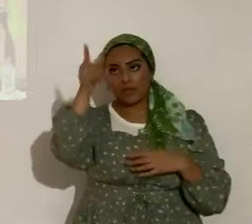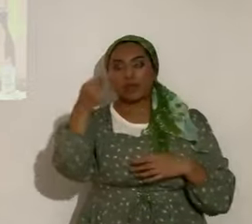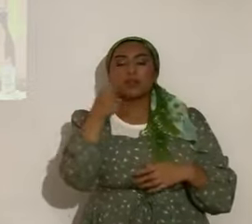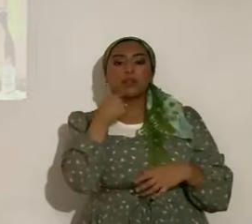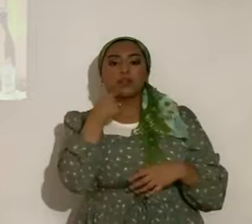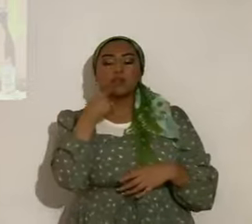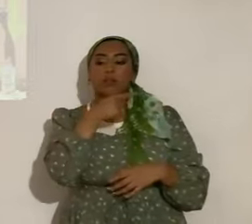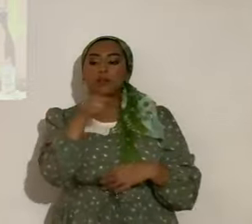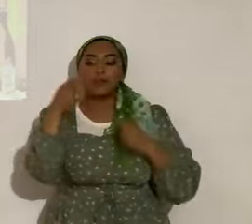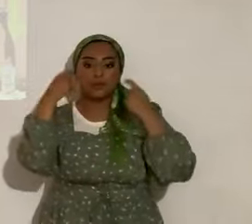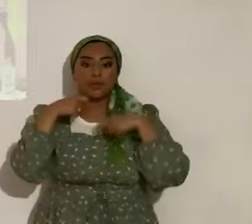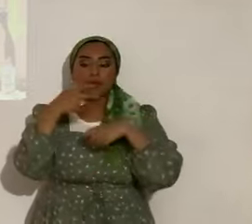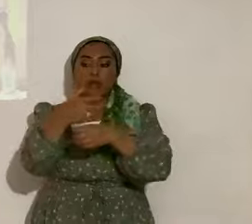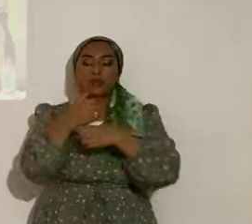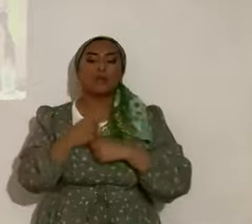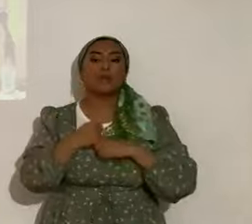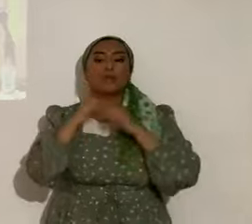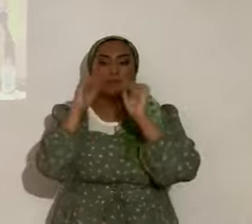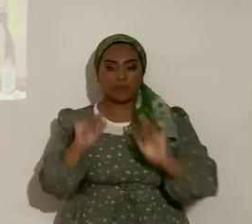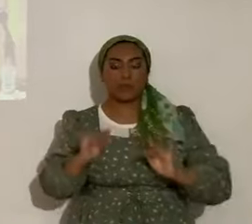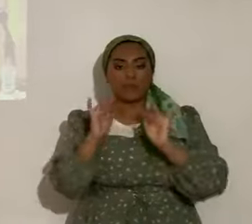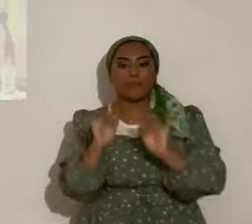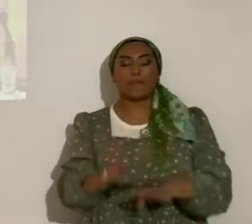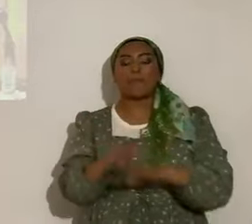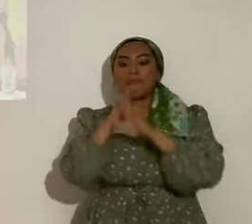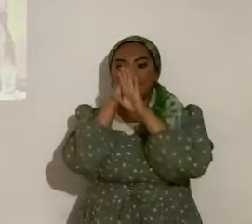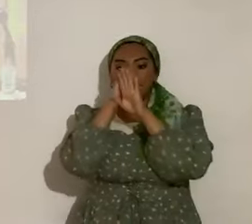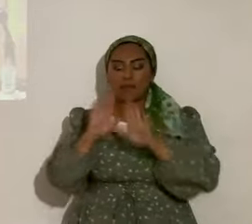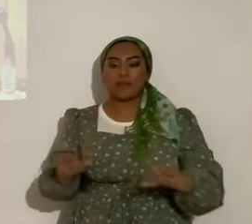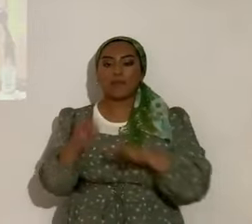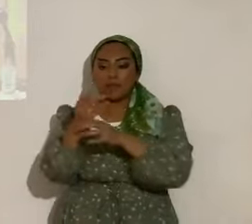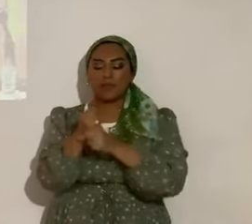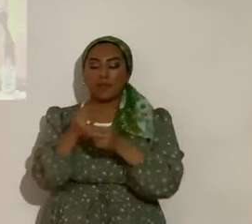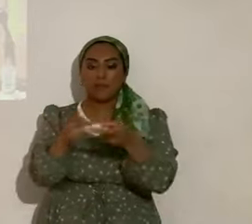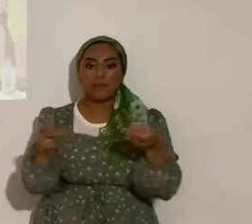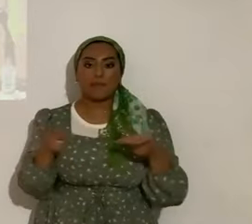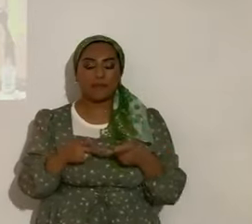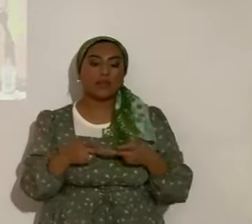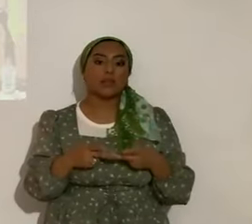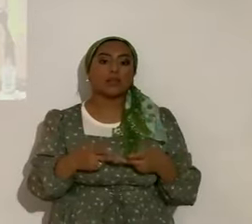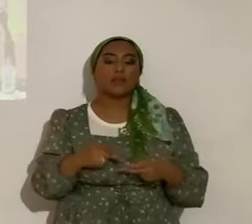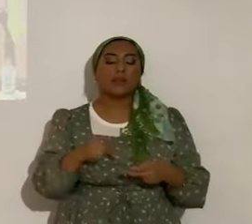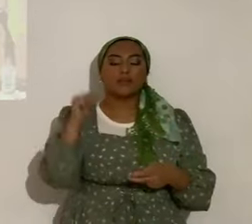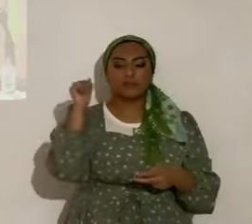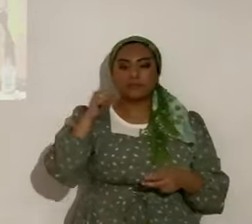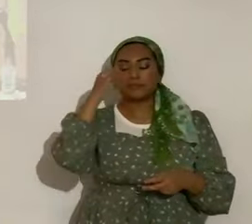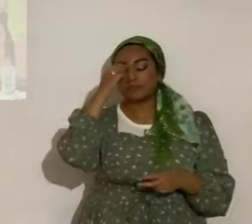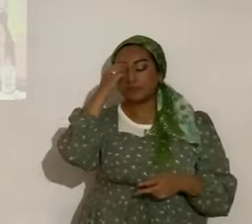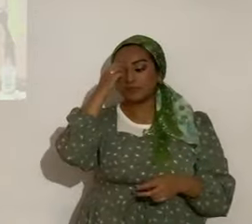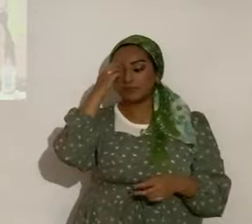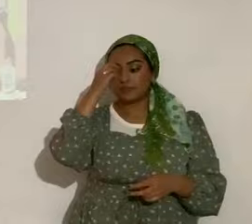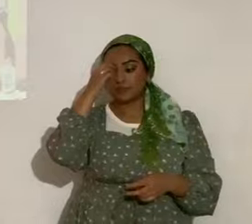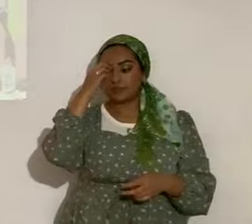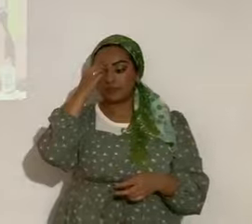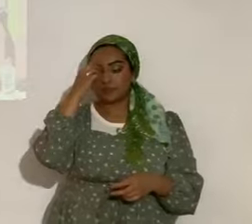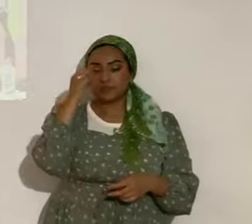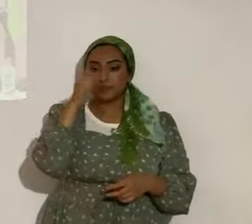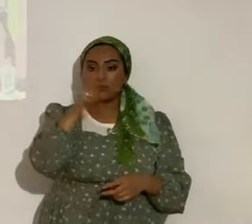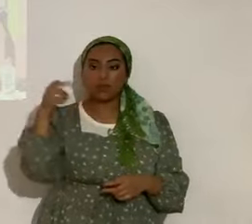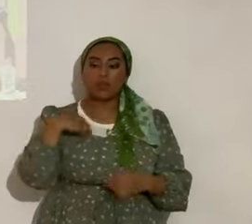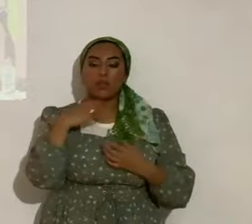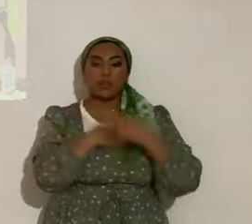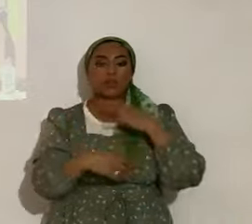que lloran recibirán consolación, los mansos recibirán la tierra por heredad, ¿sí? Aquellos que tienen